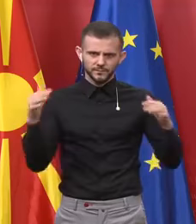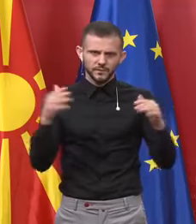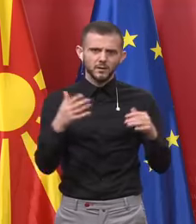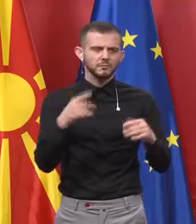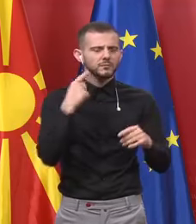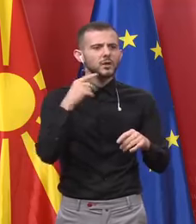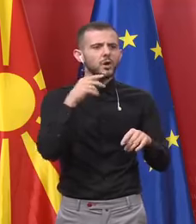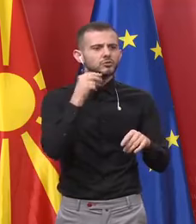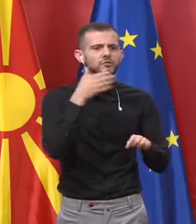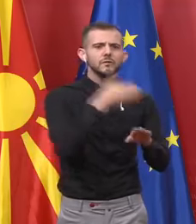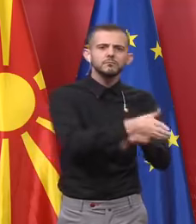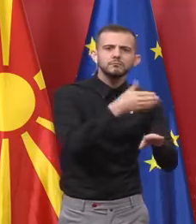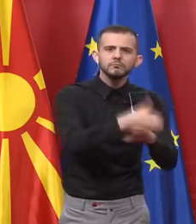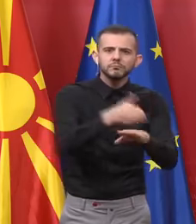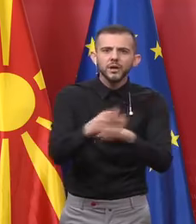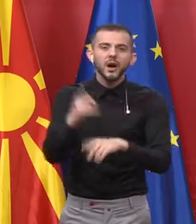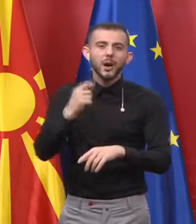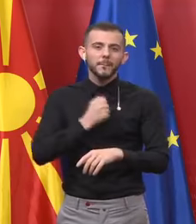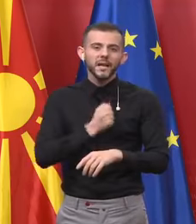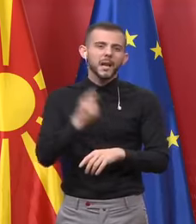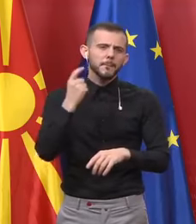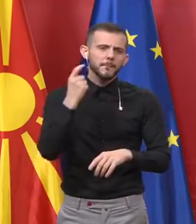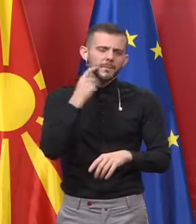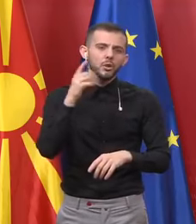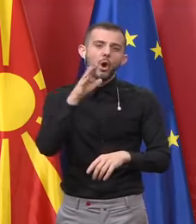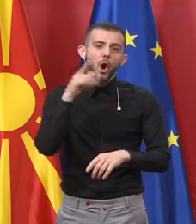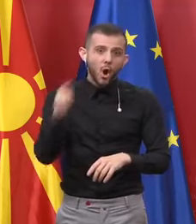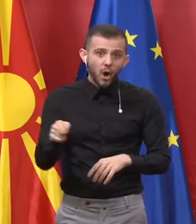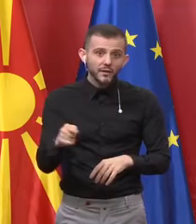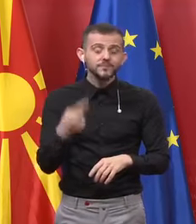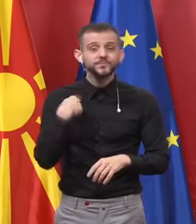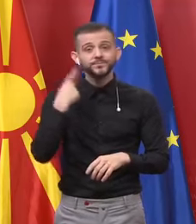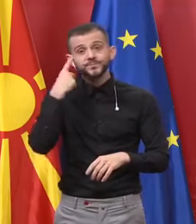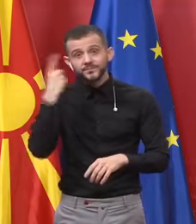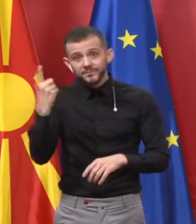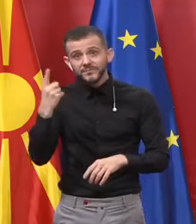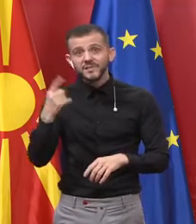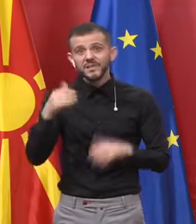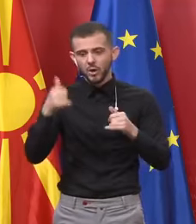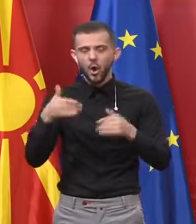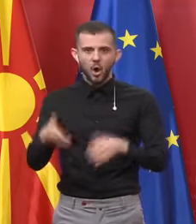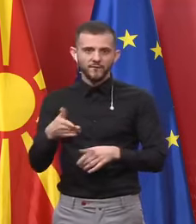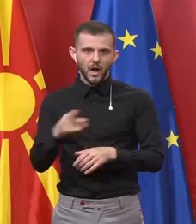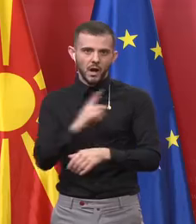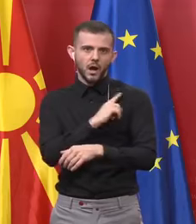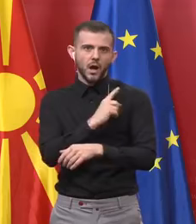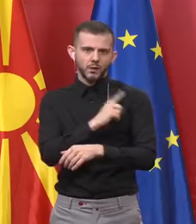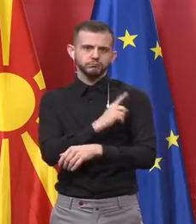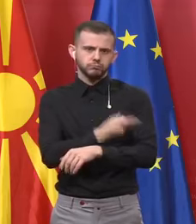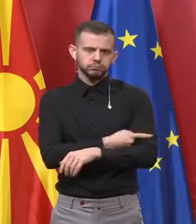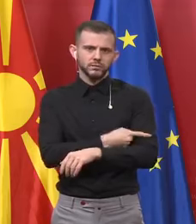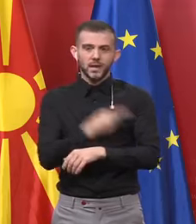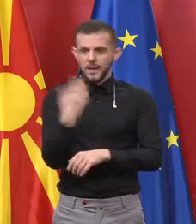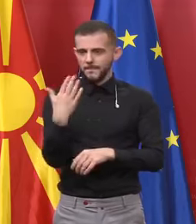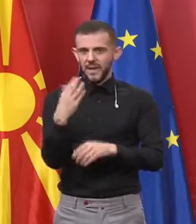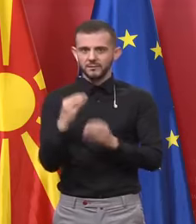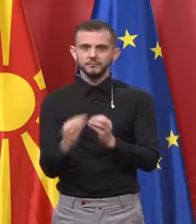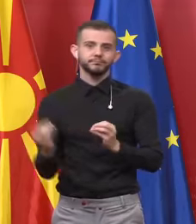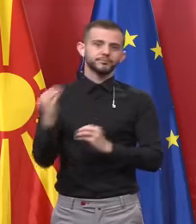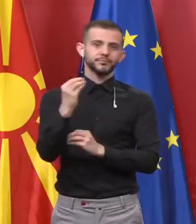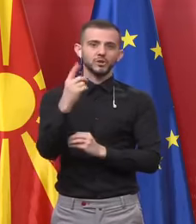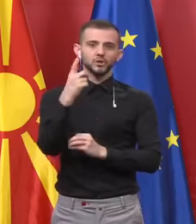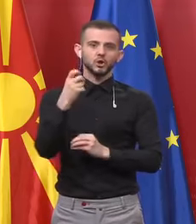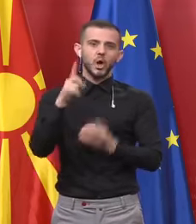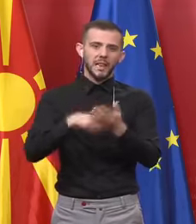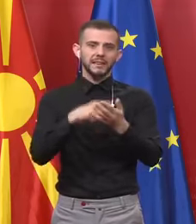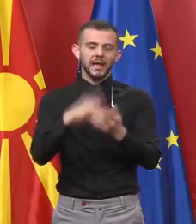за диагноза во Прилеп, Битола, Охрид и така натаму, сметаме дека овој капацитет од 50 на 100 на ден е сосем доволен.